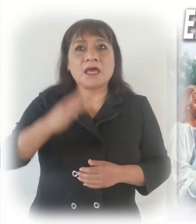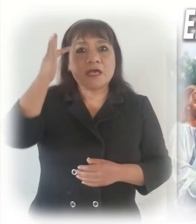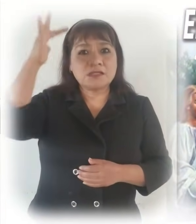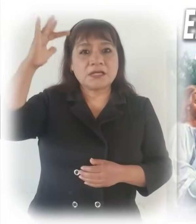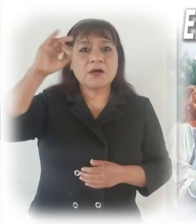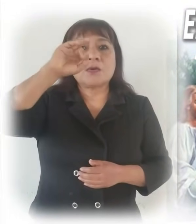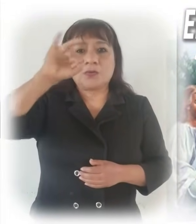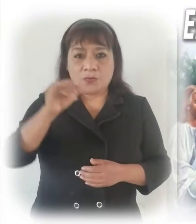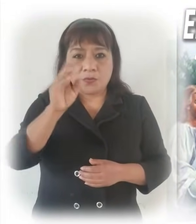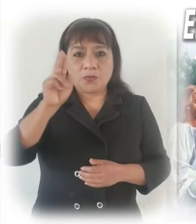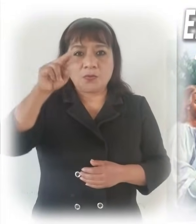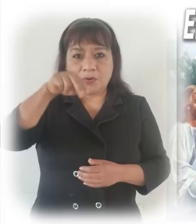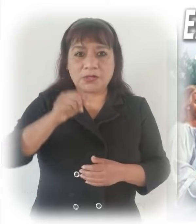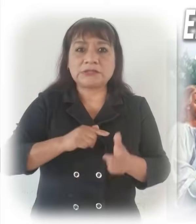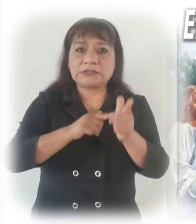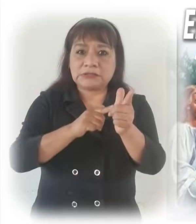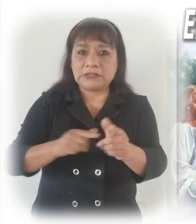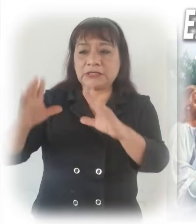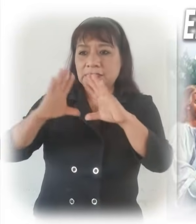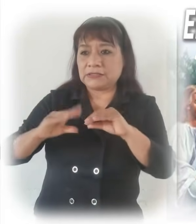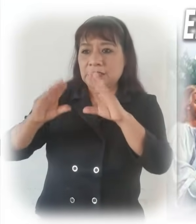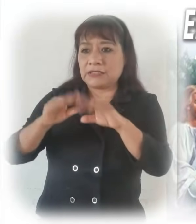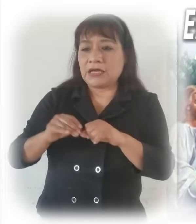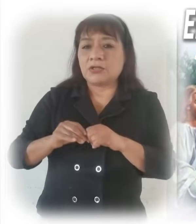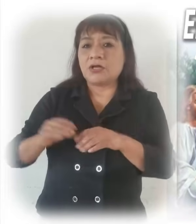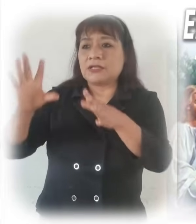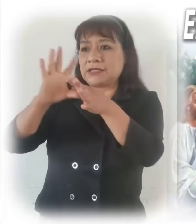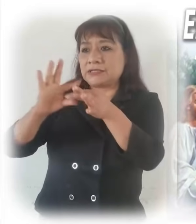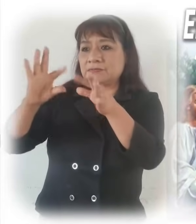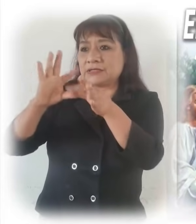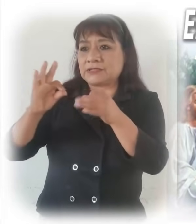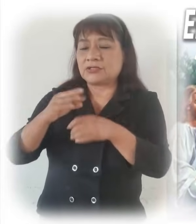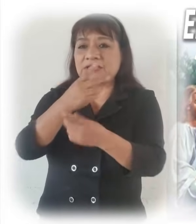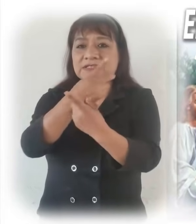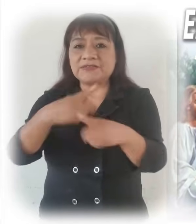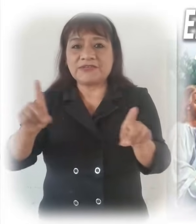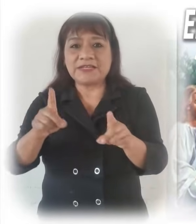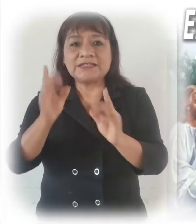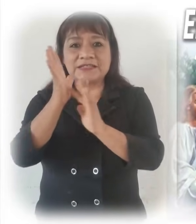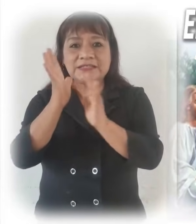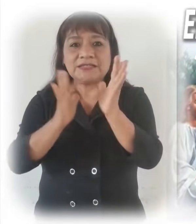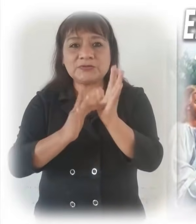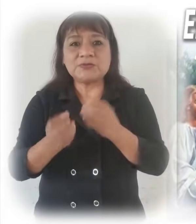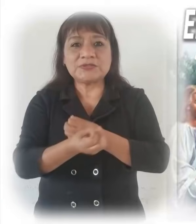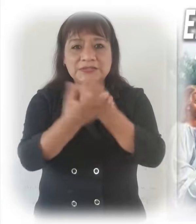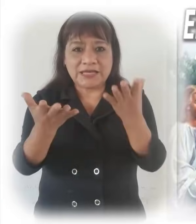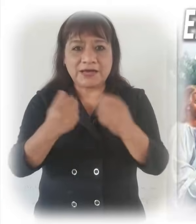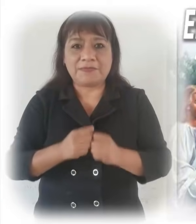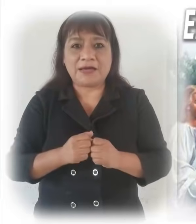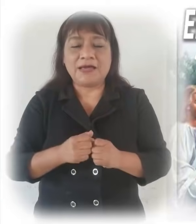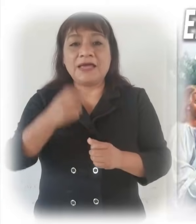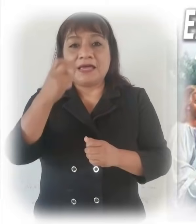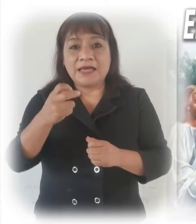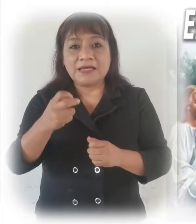San Juan continúa ofreciéndonos las enseñanzas de Jesús a partir de oposiciones que nos ayudan a clarificar